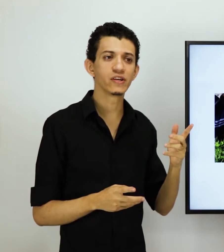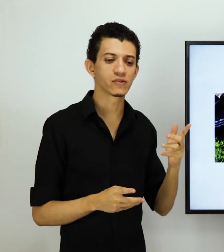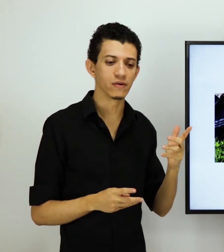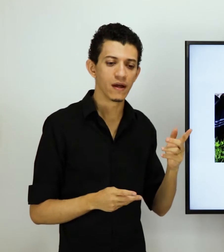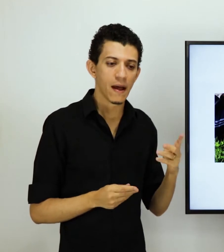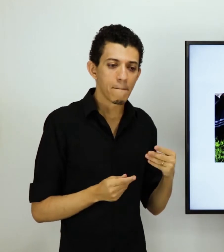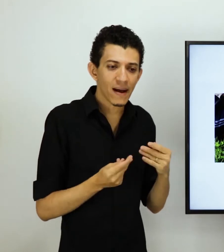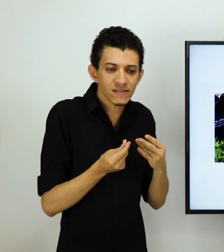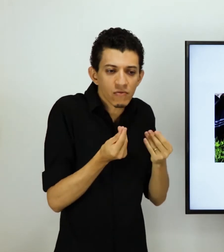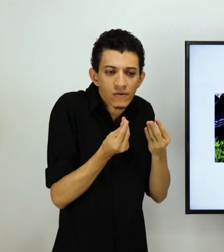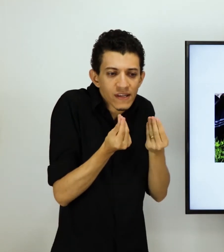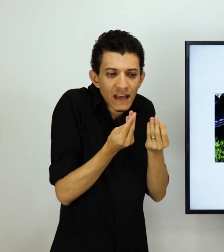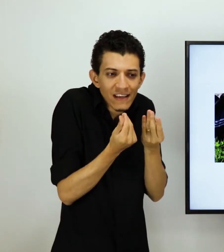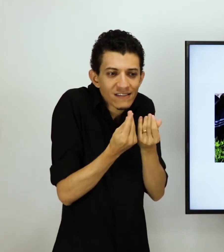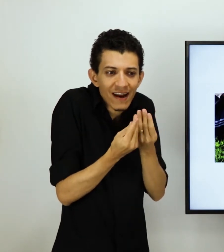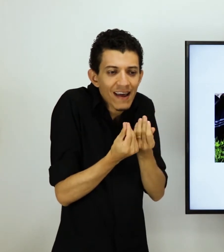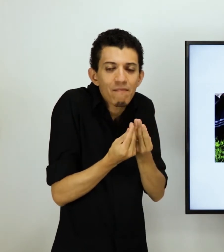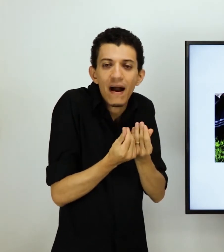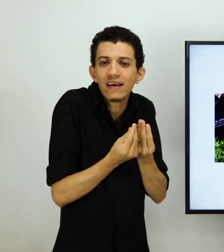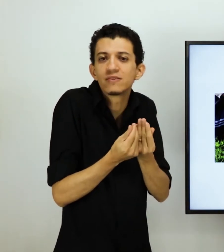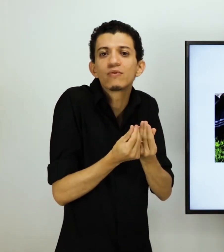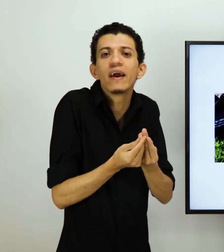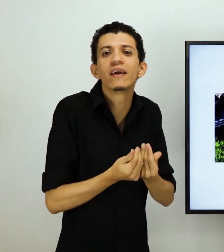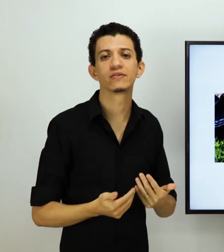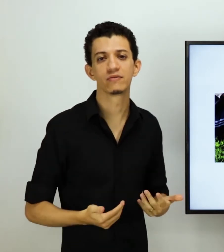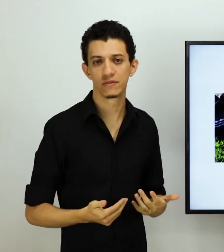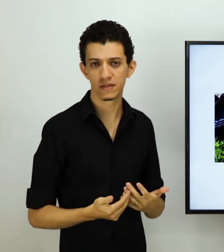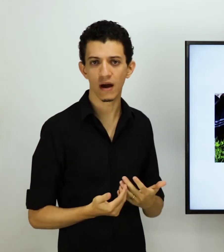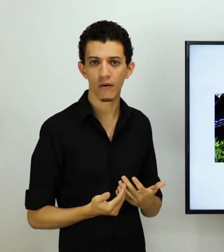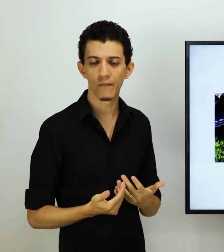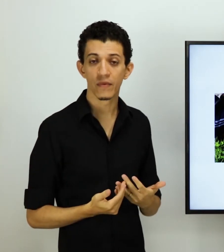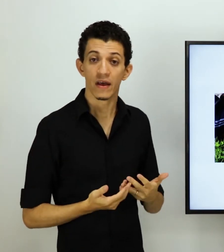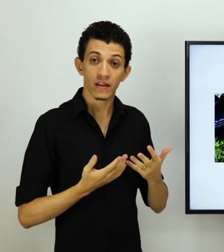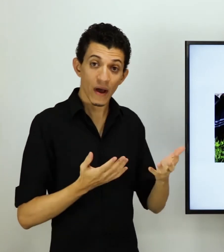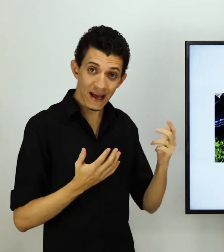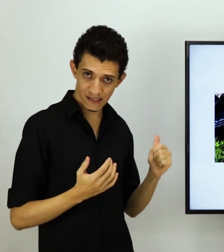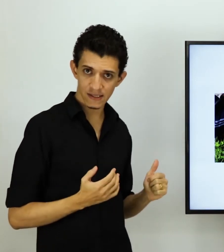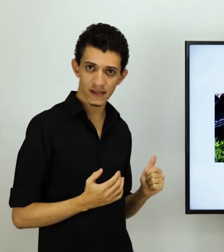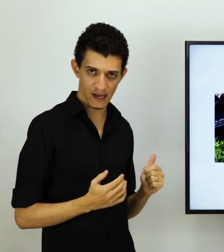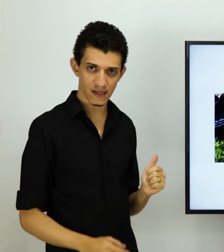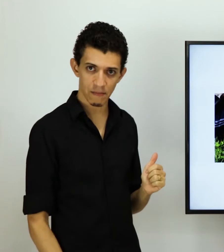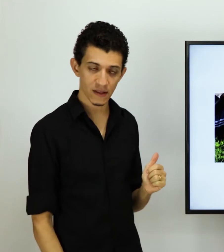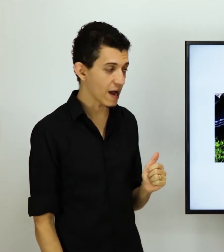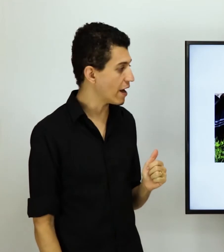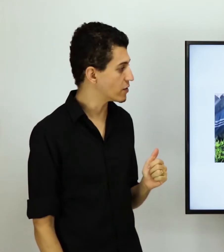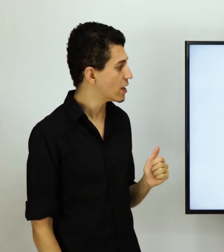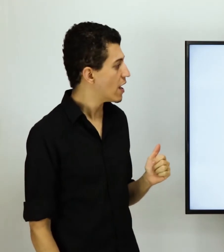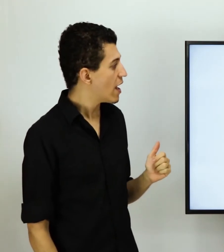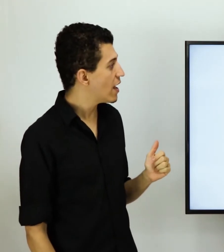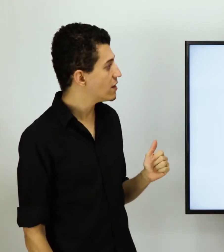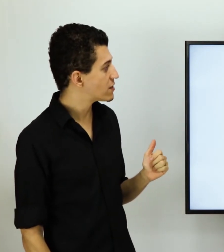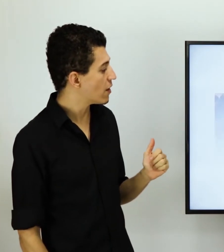disso, mas não consegue extrair mais do que isso do sinal. Então, esses sinais arbitrários, eles